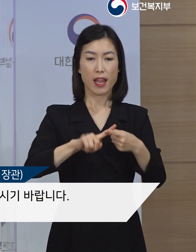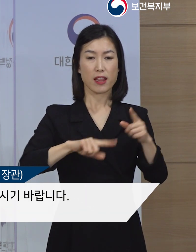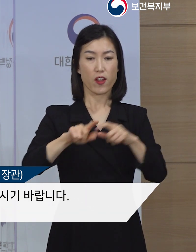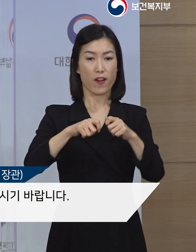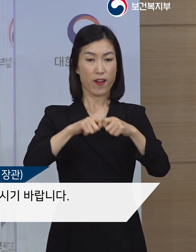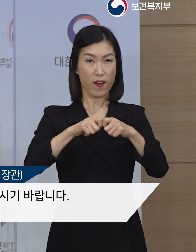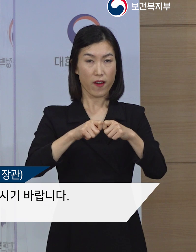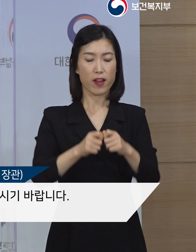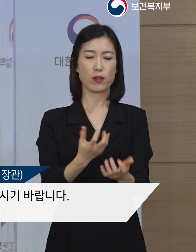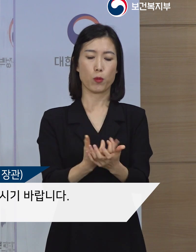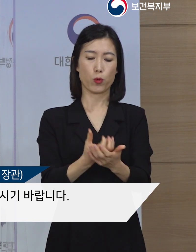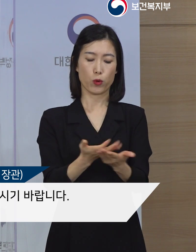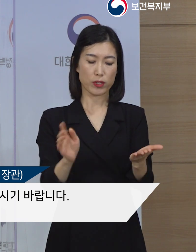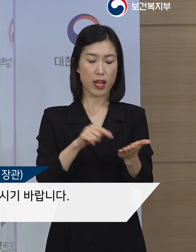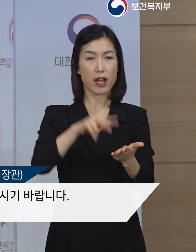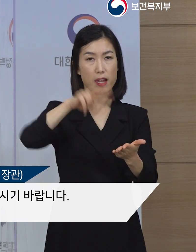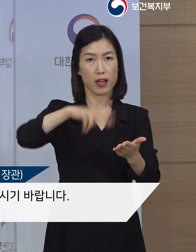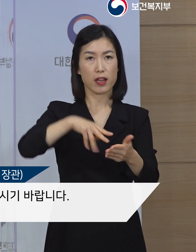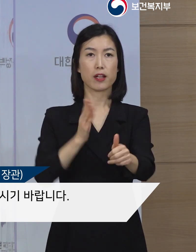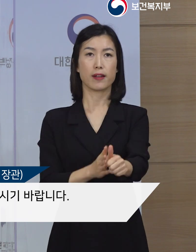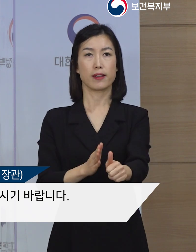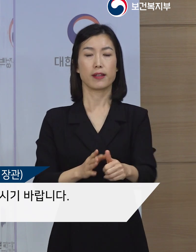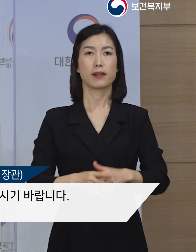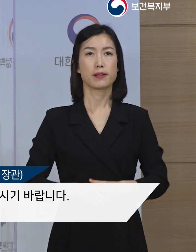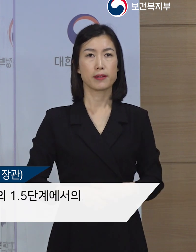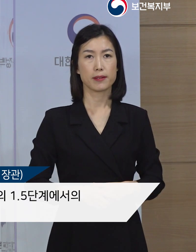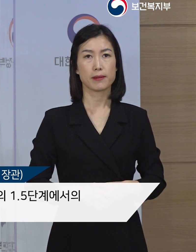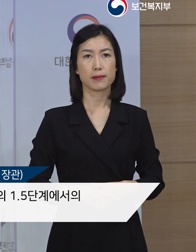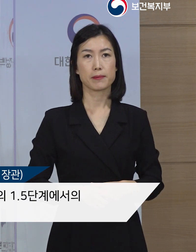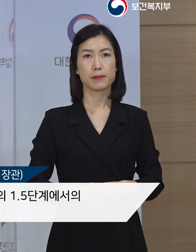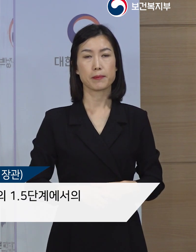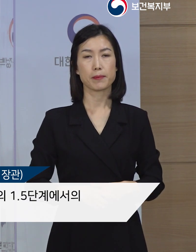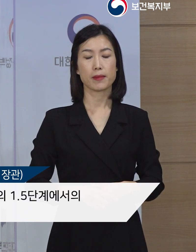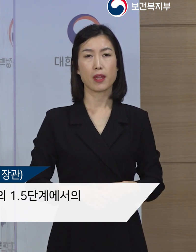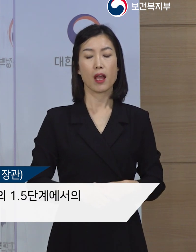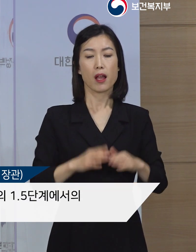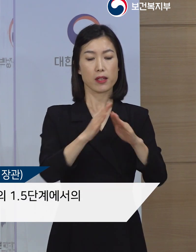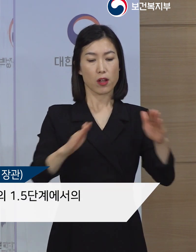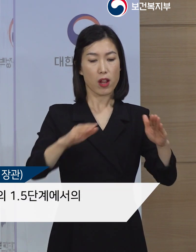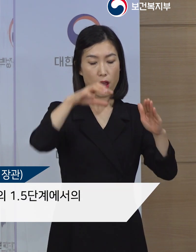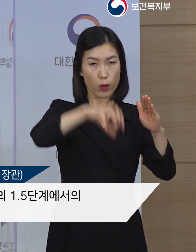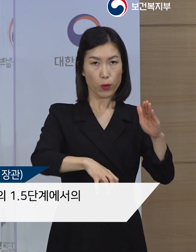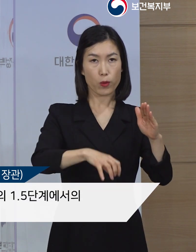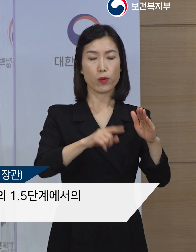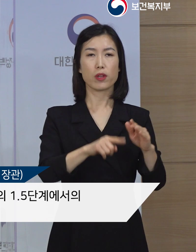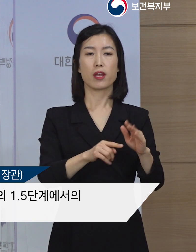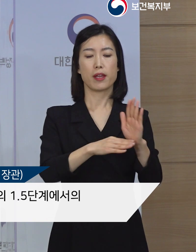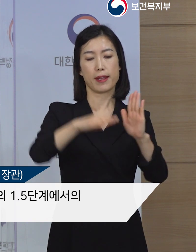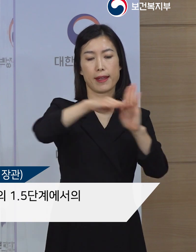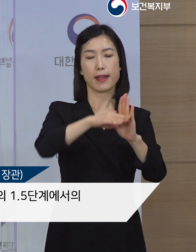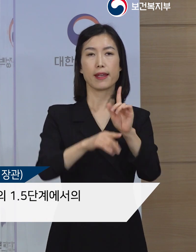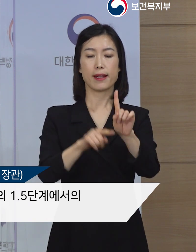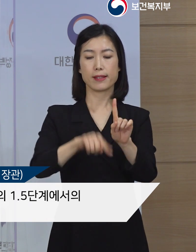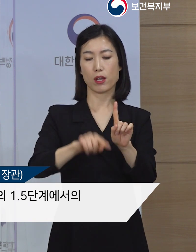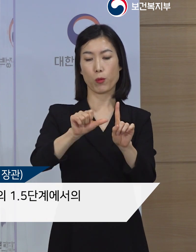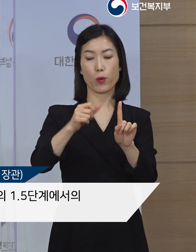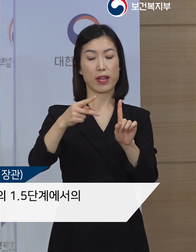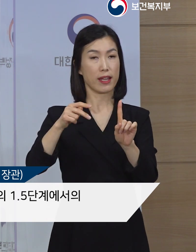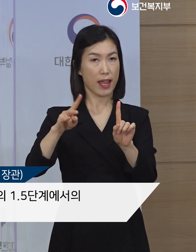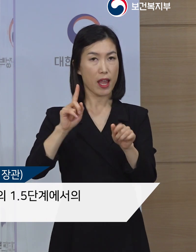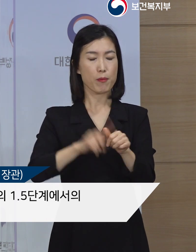사항은 보도자료를 참고해 주시기 바랍니다. 호남권은 1.5단계 격상에 따라 기존